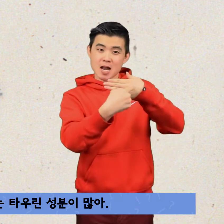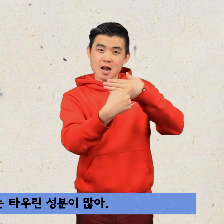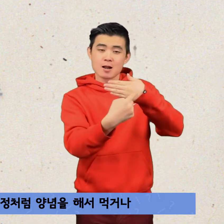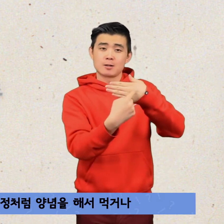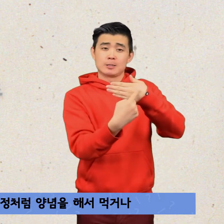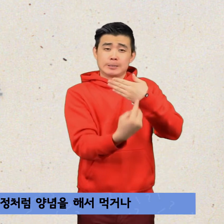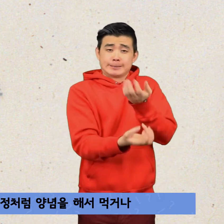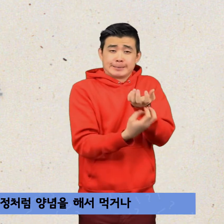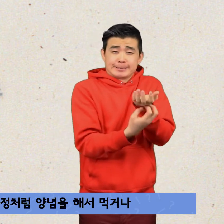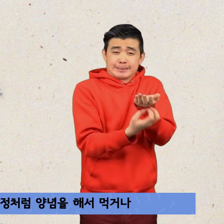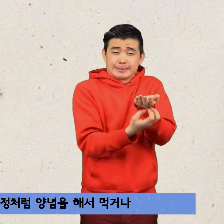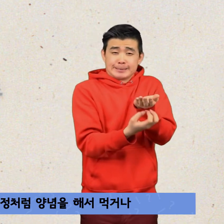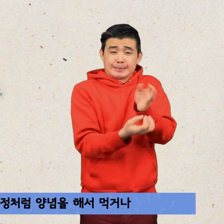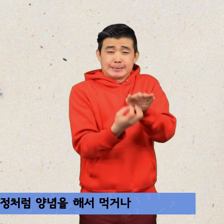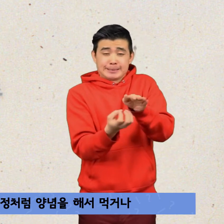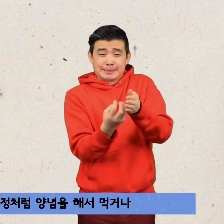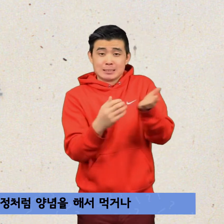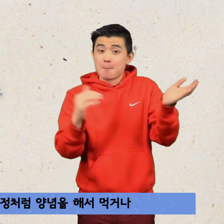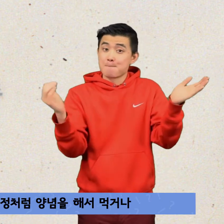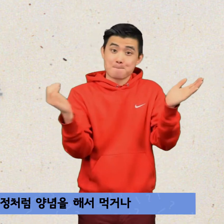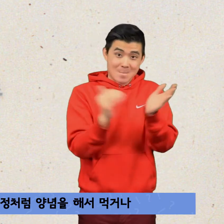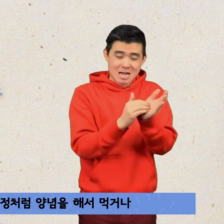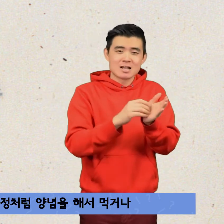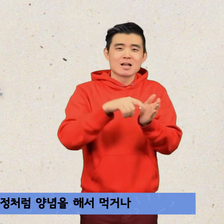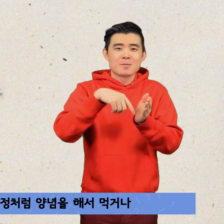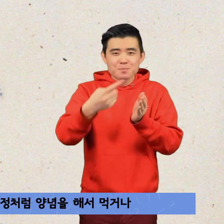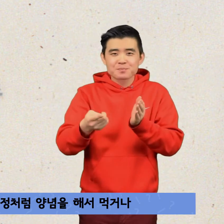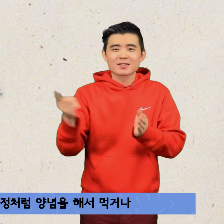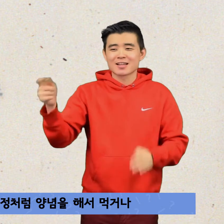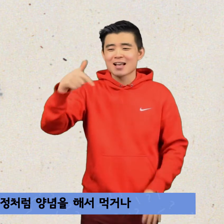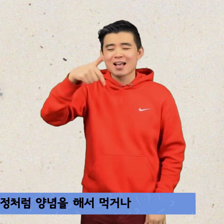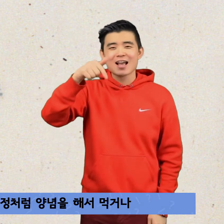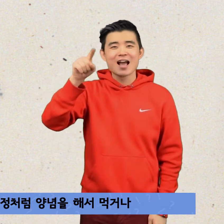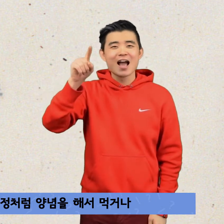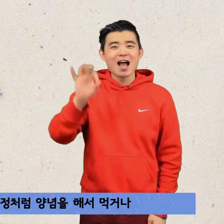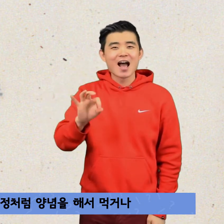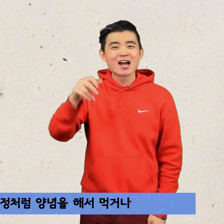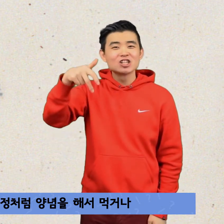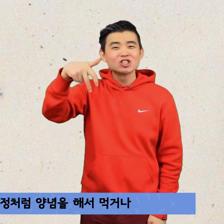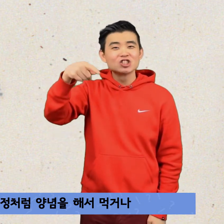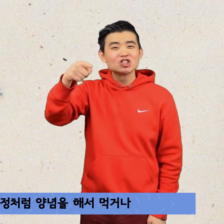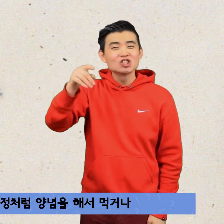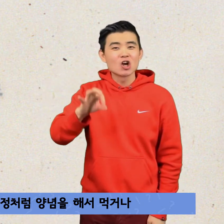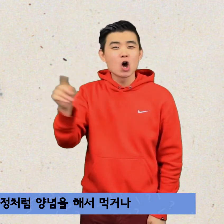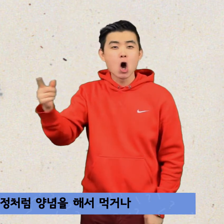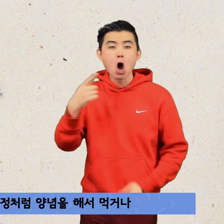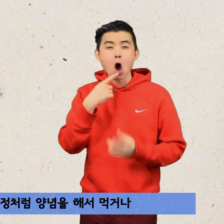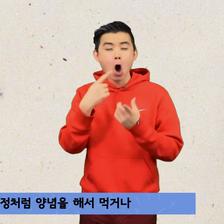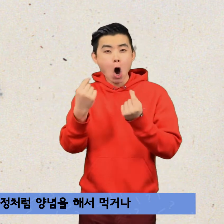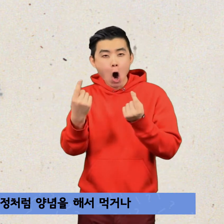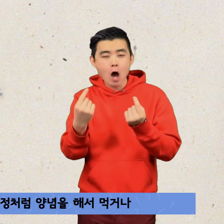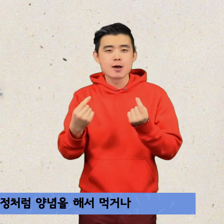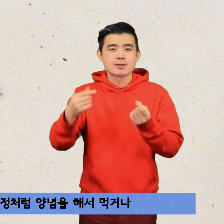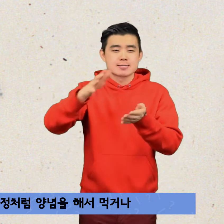명태 껍질을 튀긴 다음 강정처럼 양념을 해서 먹거나